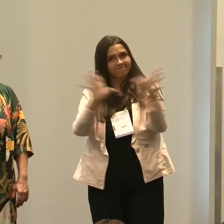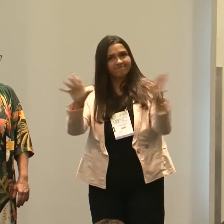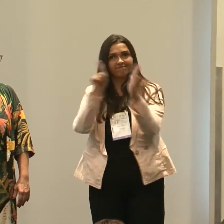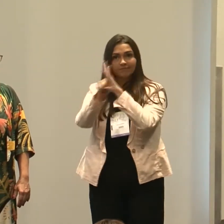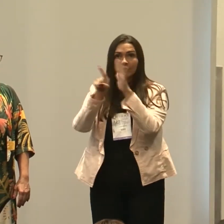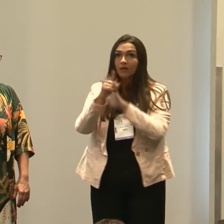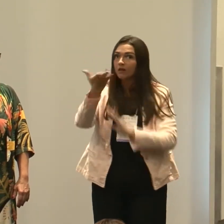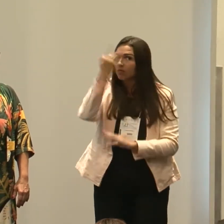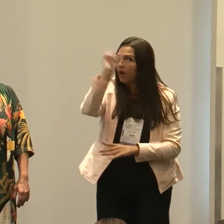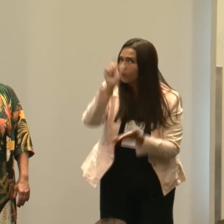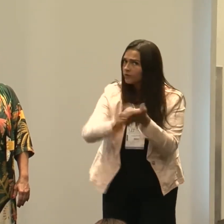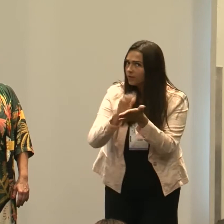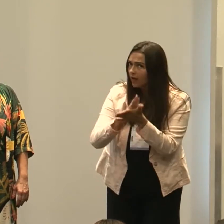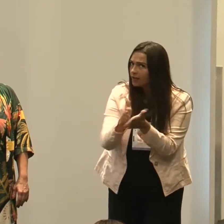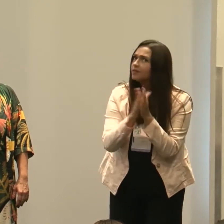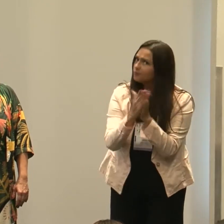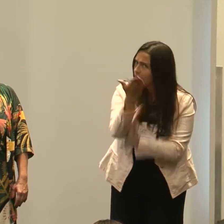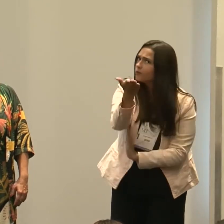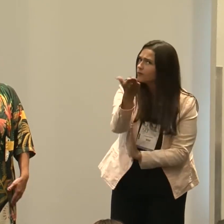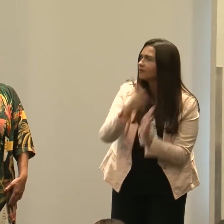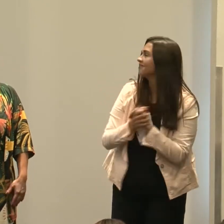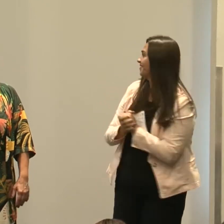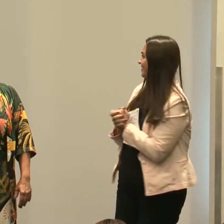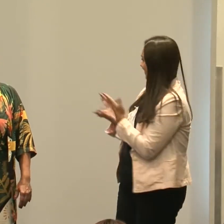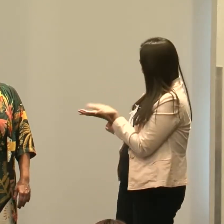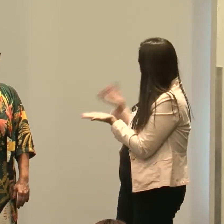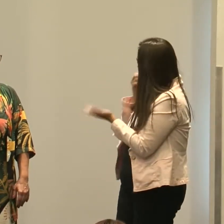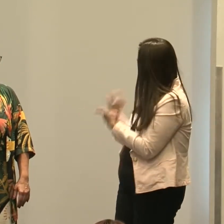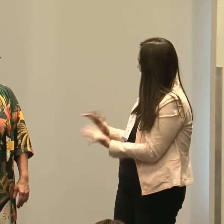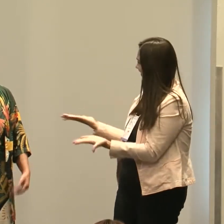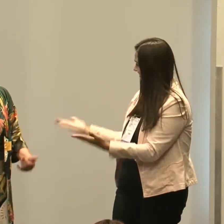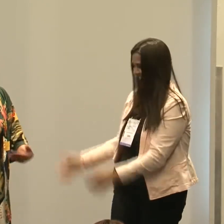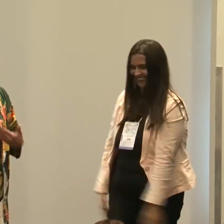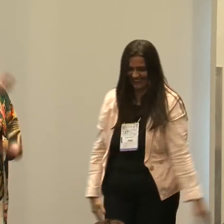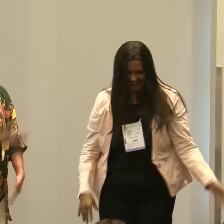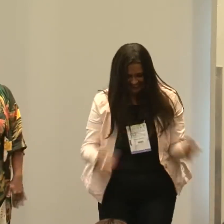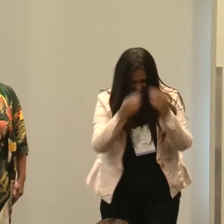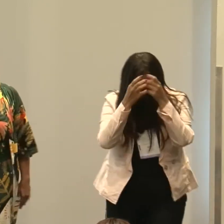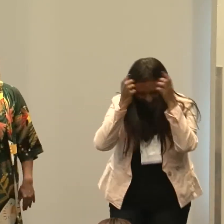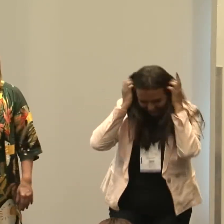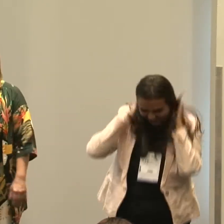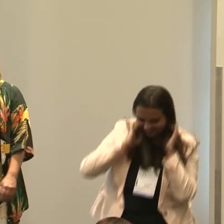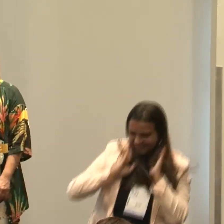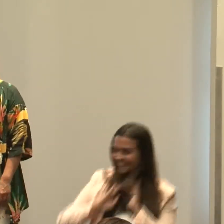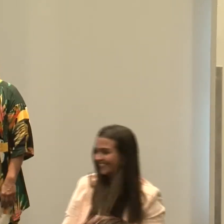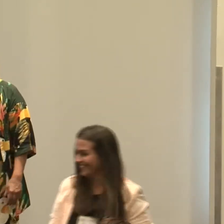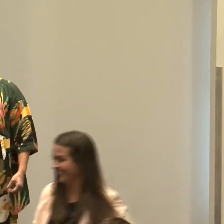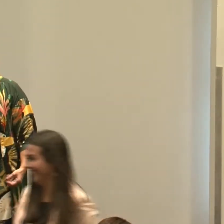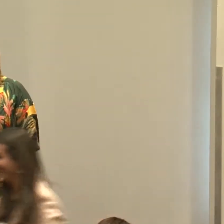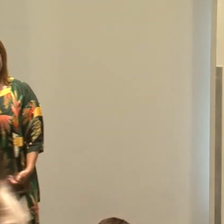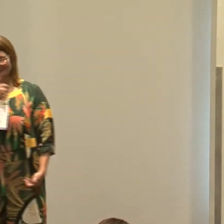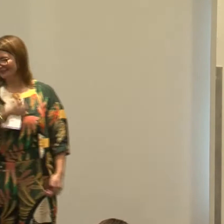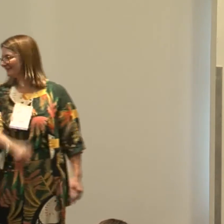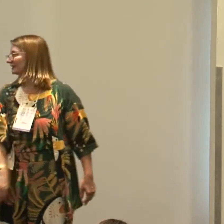minutos. E no final teremos perguntas. Não esqueçam de anotar, por favor. Luciane.